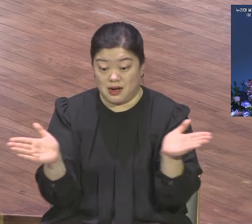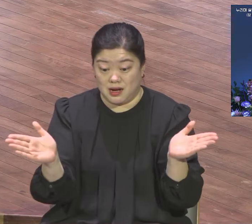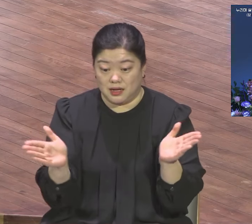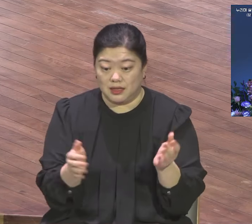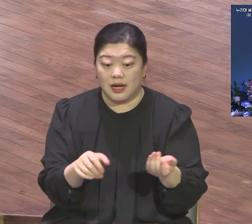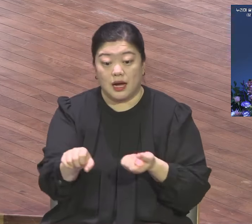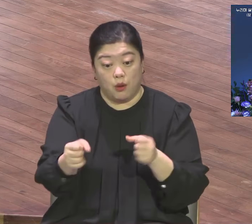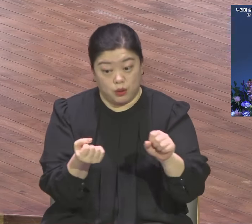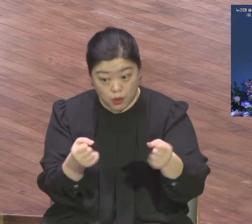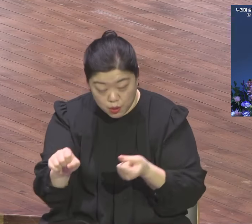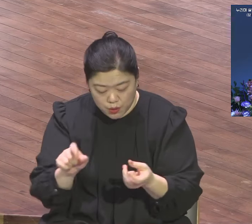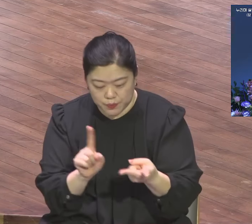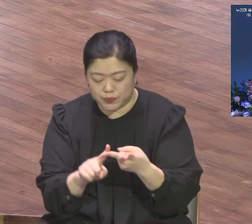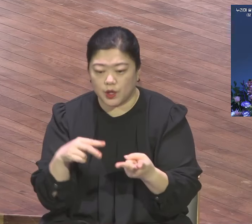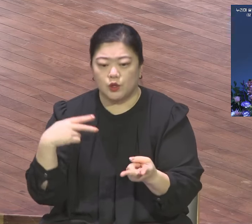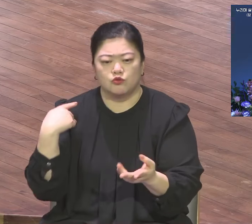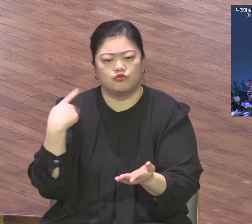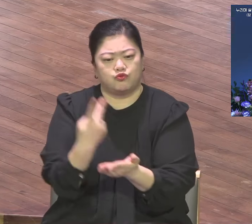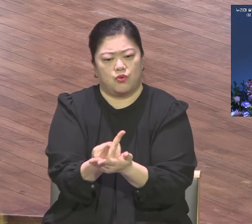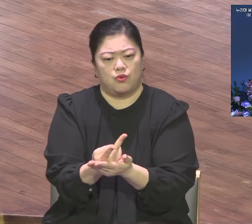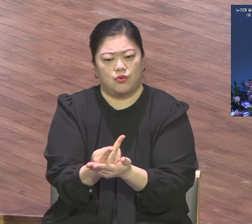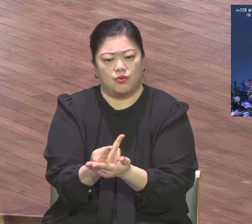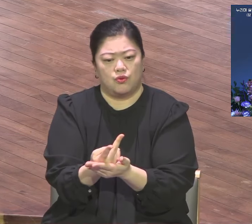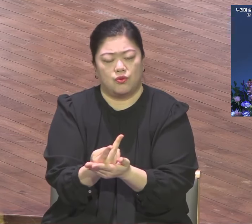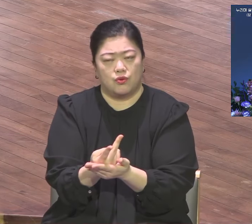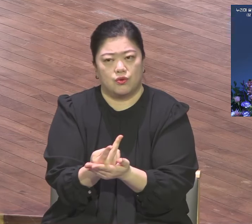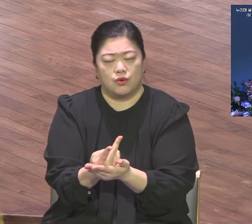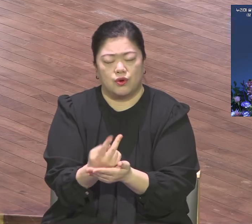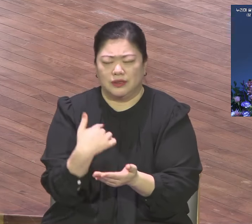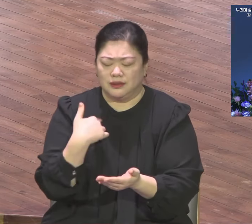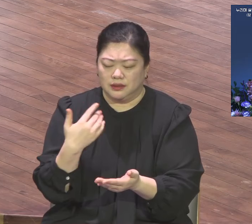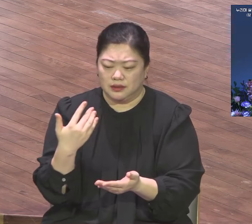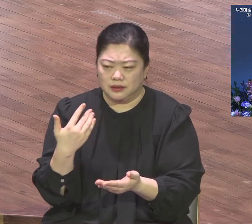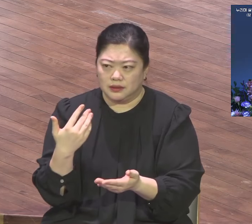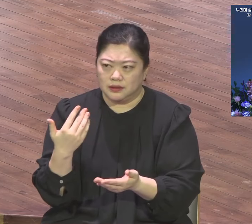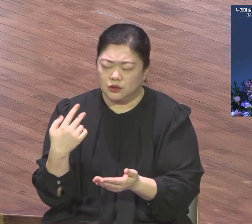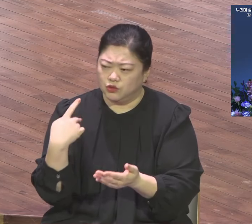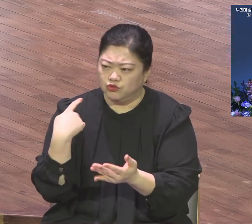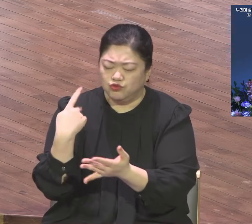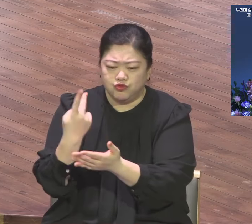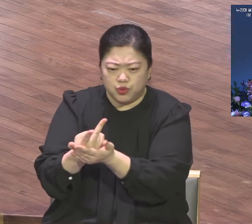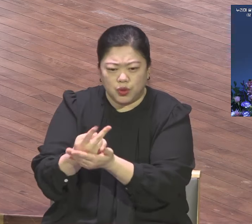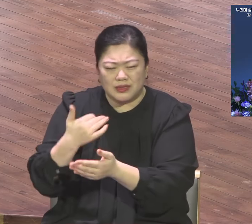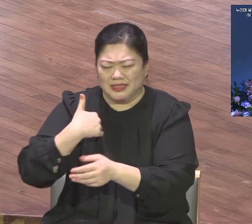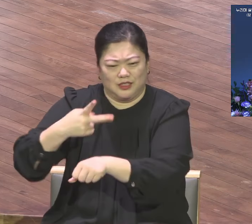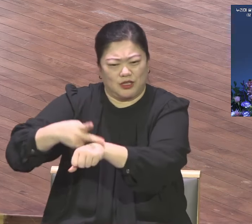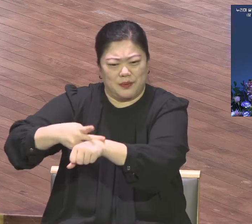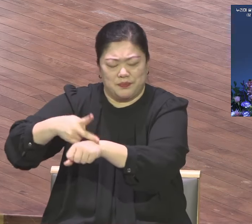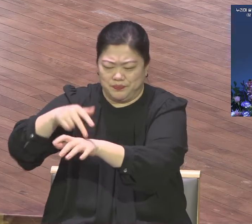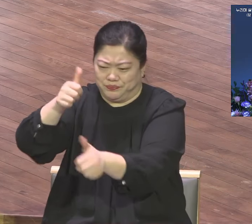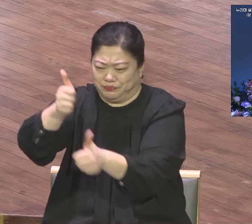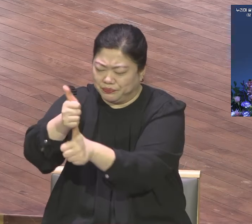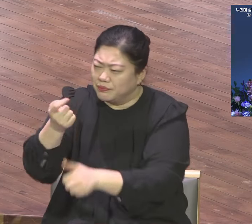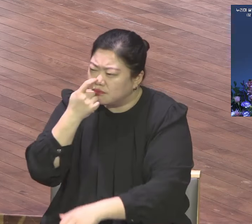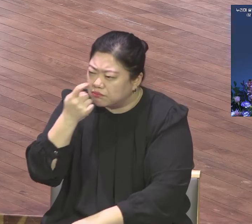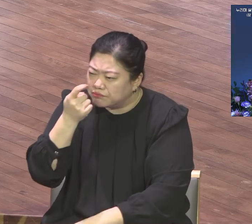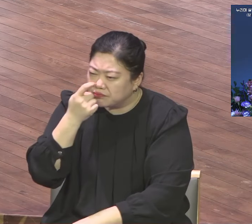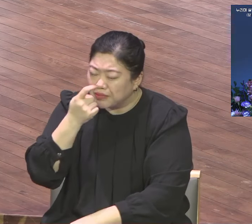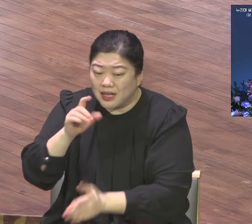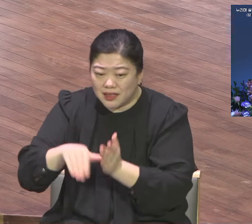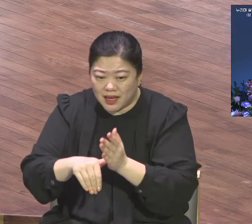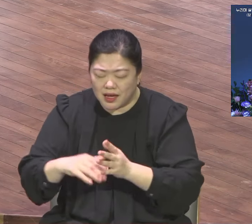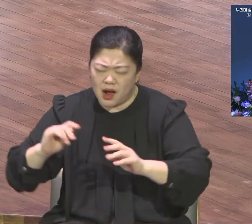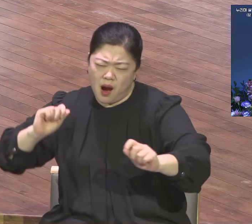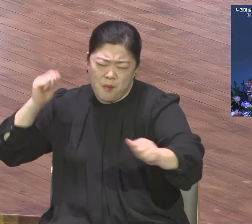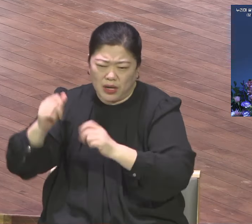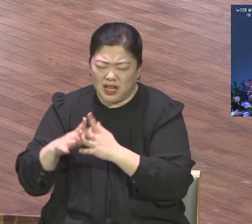제가 그 당시 우리나라 구단이 석진경씨 한 명밖에 없었어요 그분 밑에서 배웠어요 유도도 힘을 빼야 돼